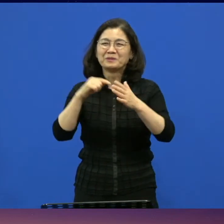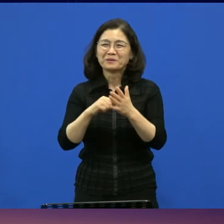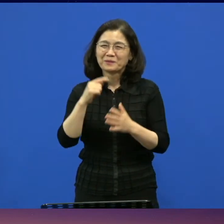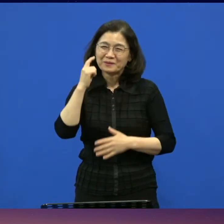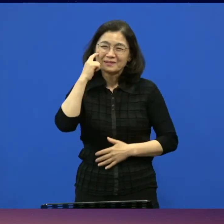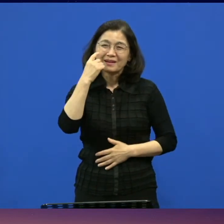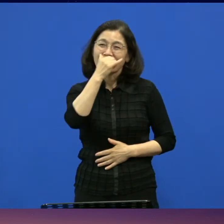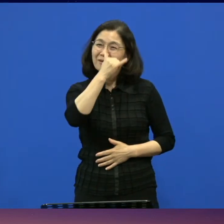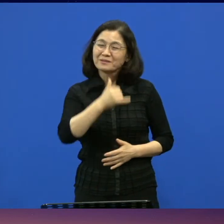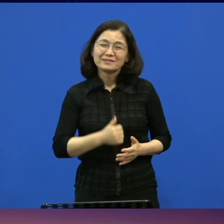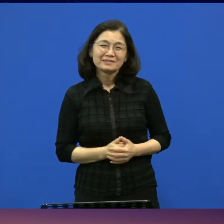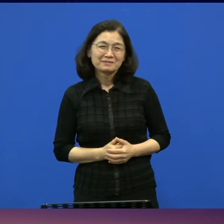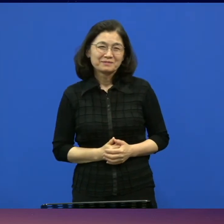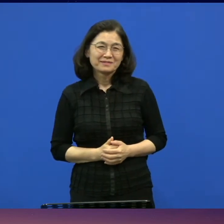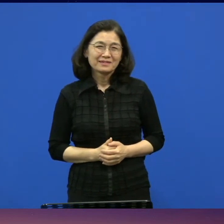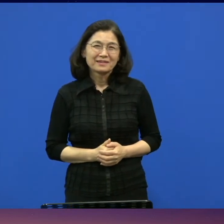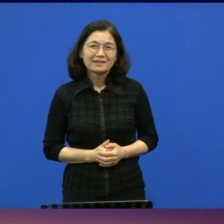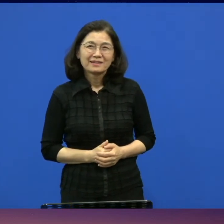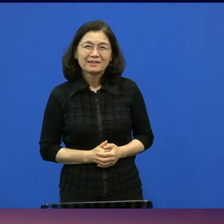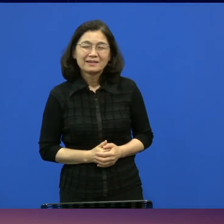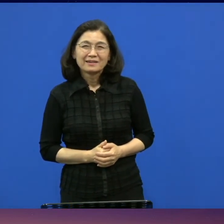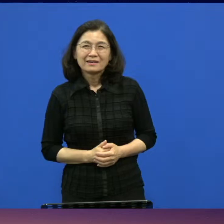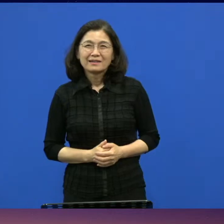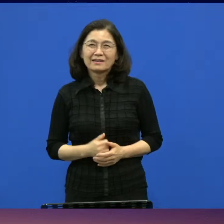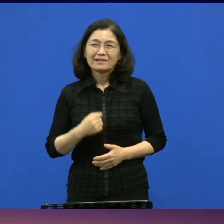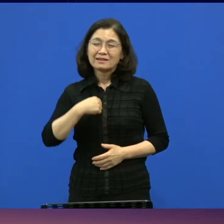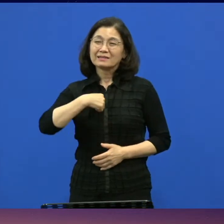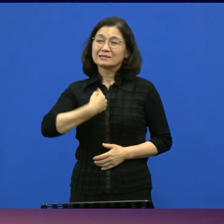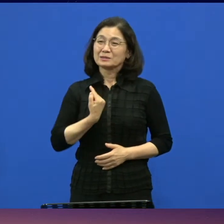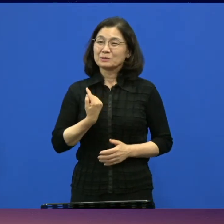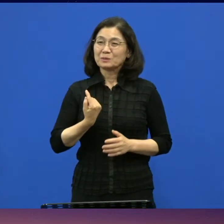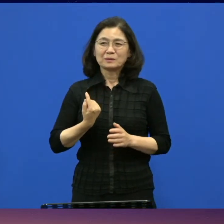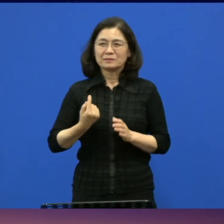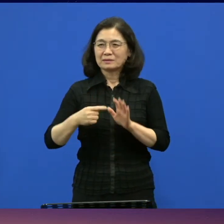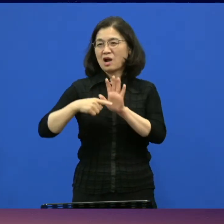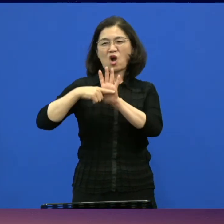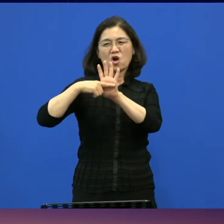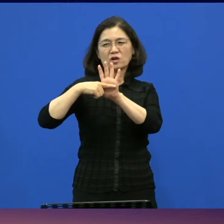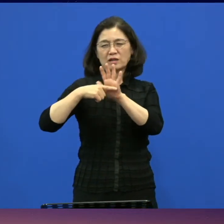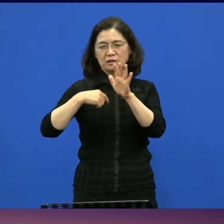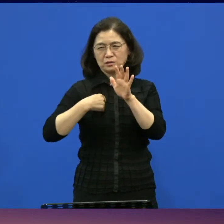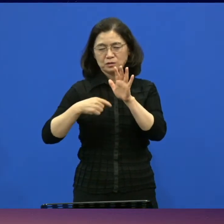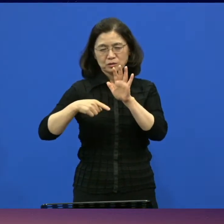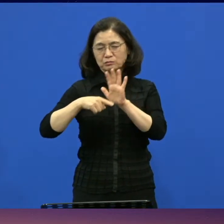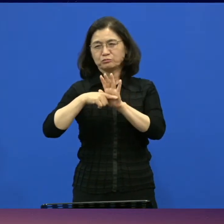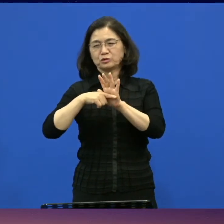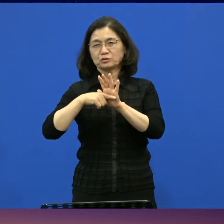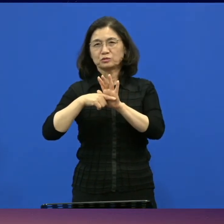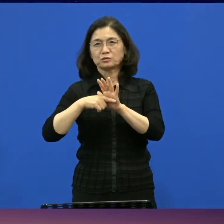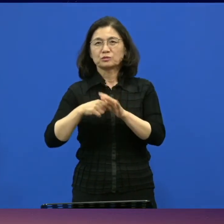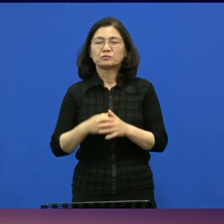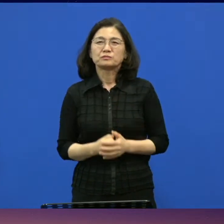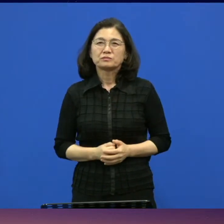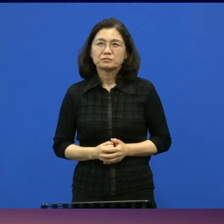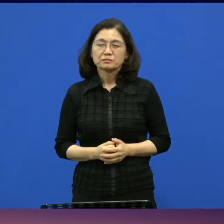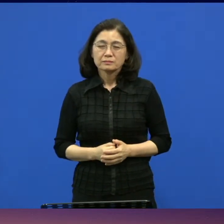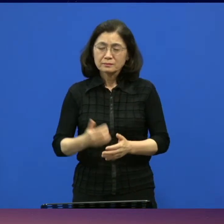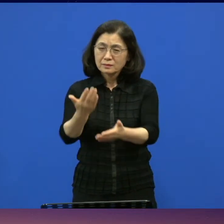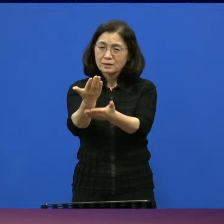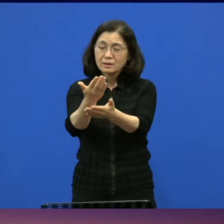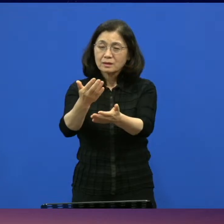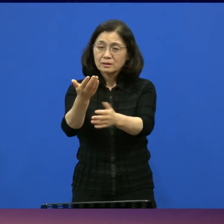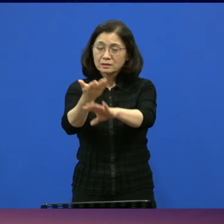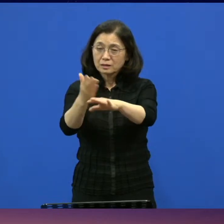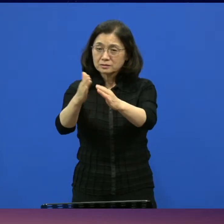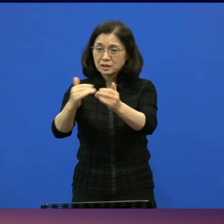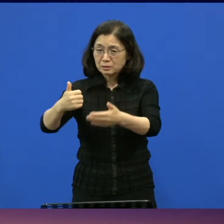자기 자신, 누가 자기를 거부하는 게 아니라 자기가 자기를 거부하는 겁니다. 그 다른 사람이 칭찬해주고 다른 사람이